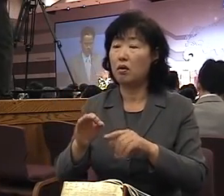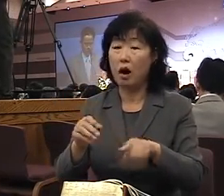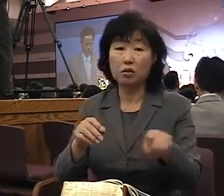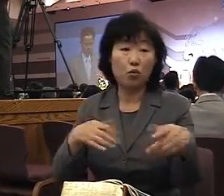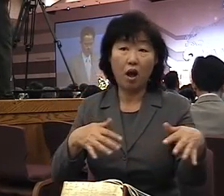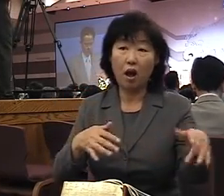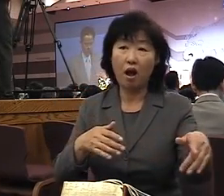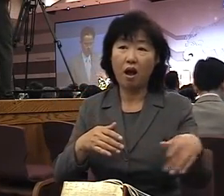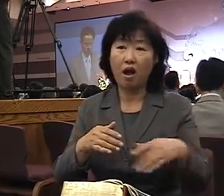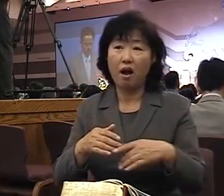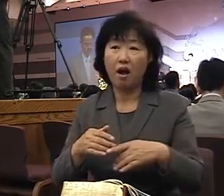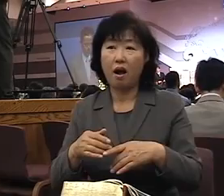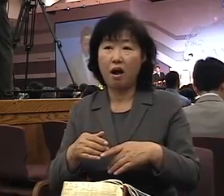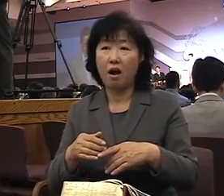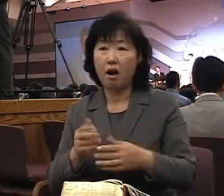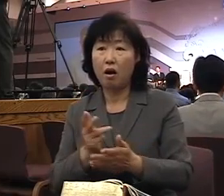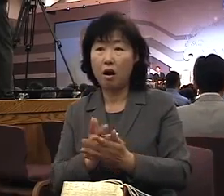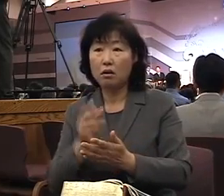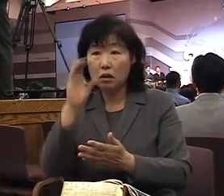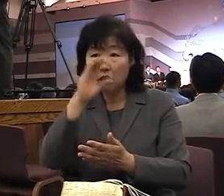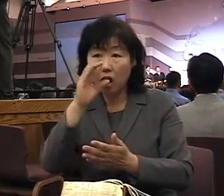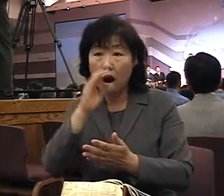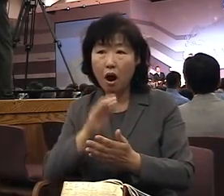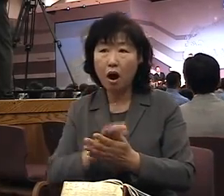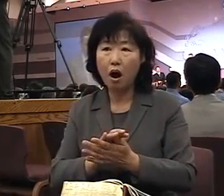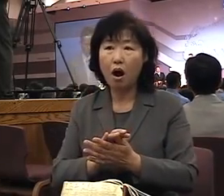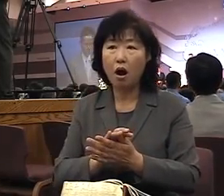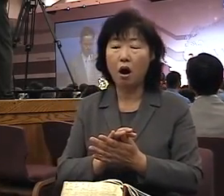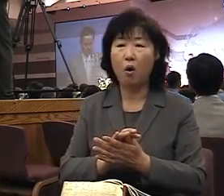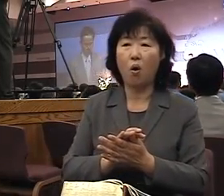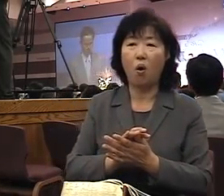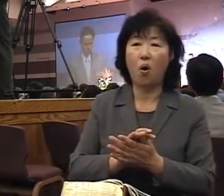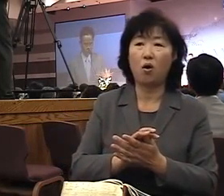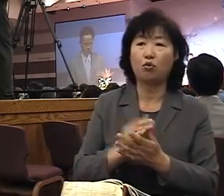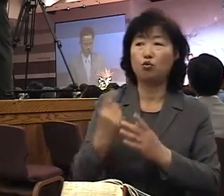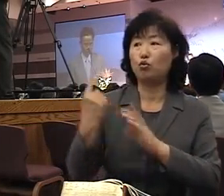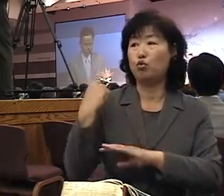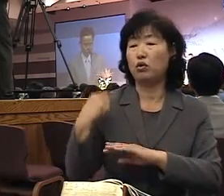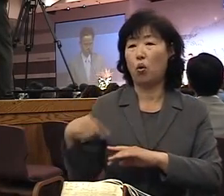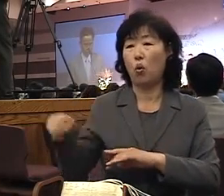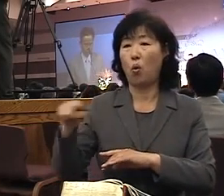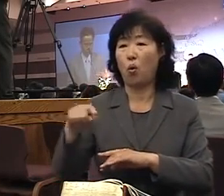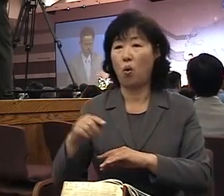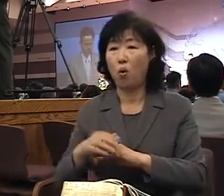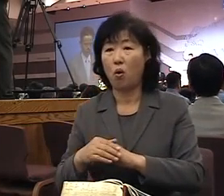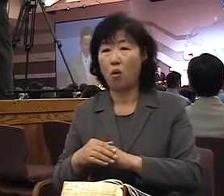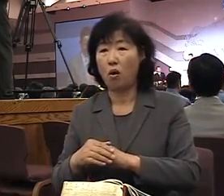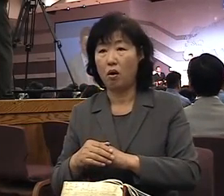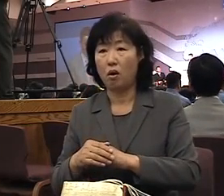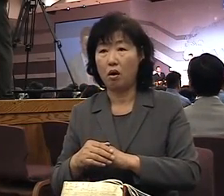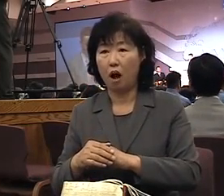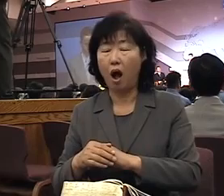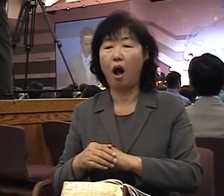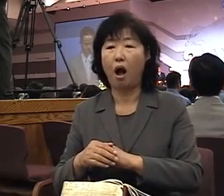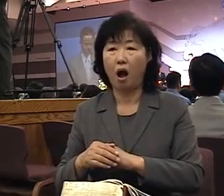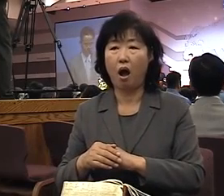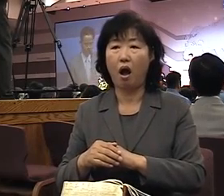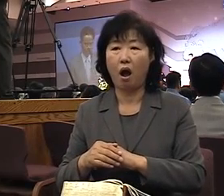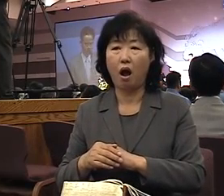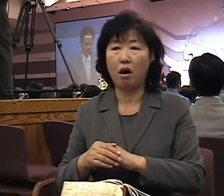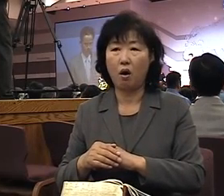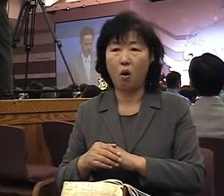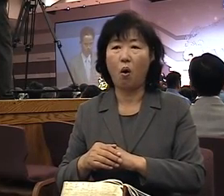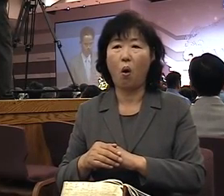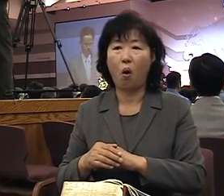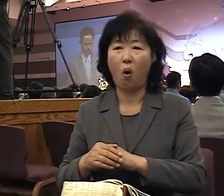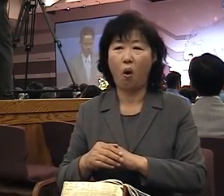주시고 안내해 주시면 감사하겠습니다. 이번 토요일부터 1일 큐티 훈련학교 개강되니까 또 많이 참여해 주시기를